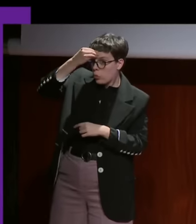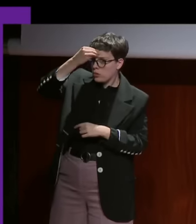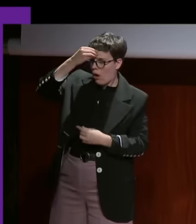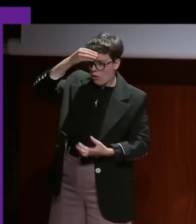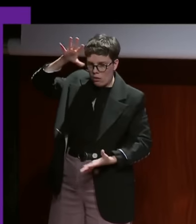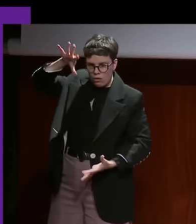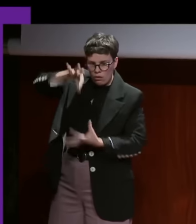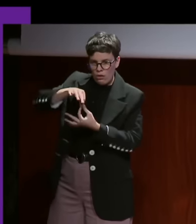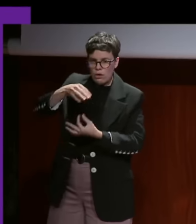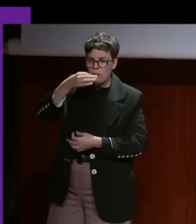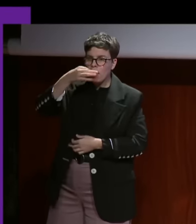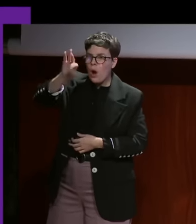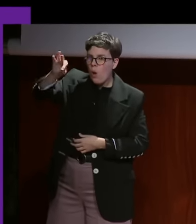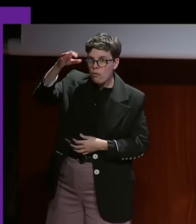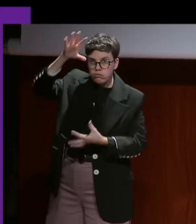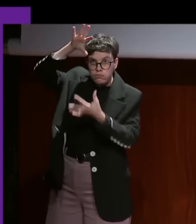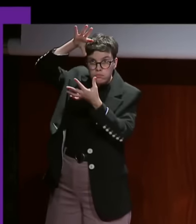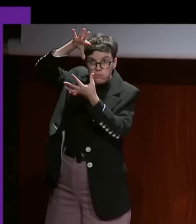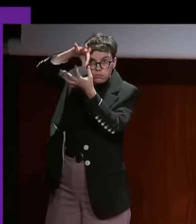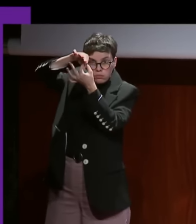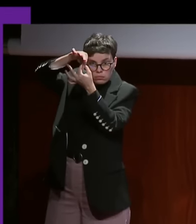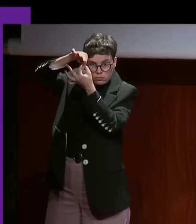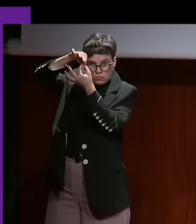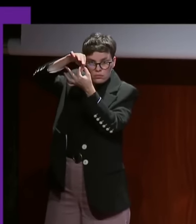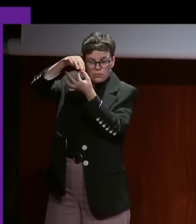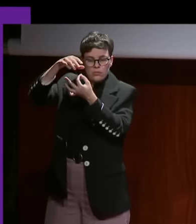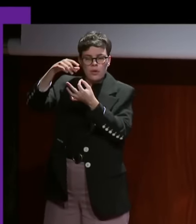il y a un lien direct avec la conscience et la raison.